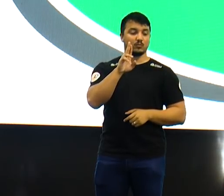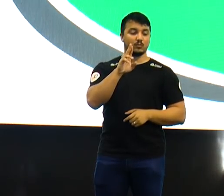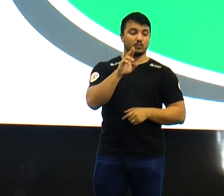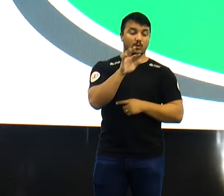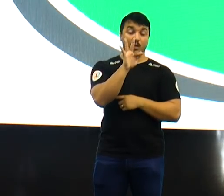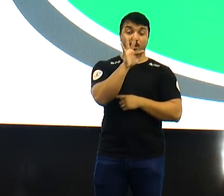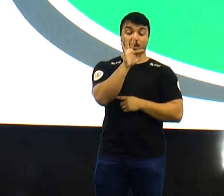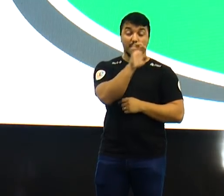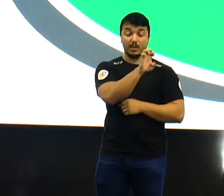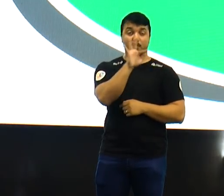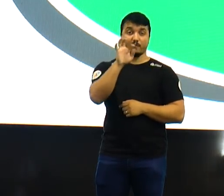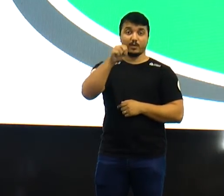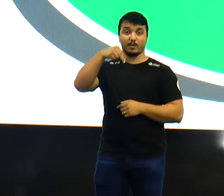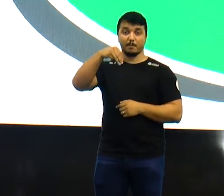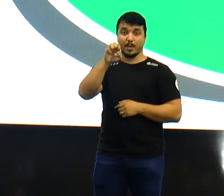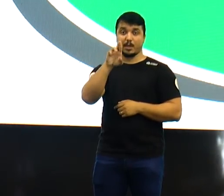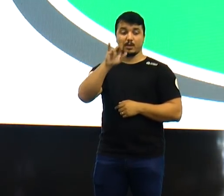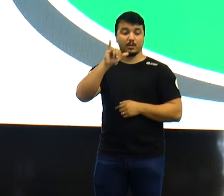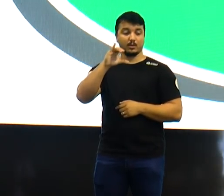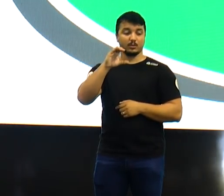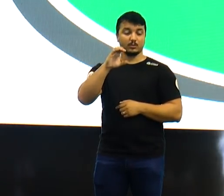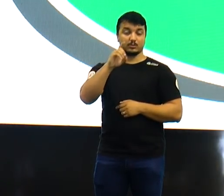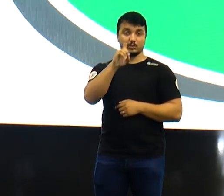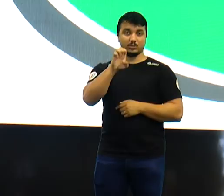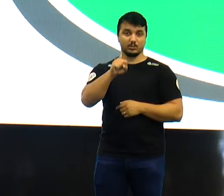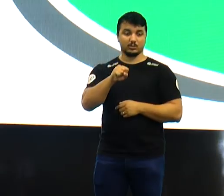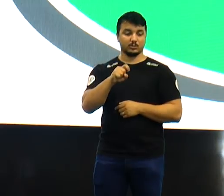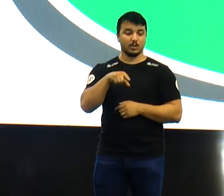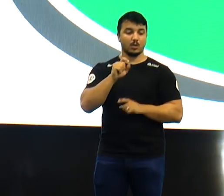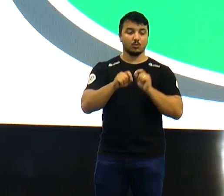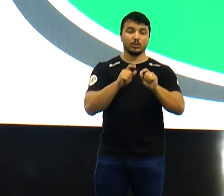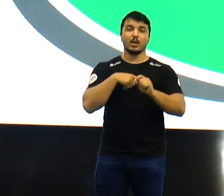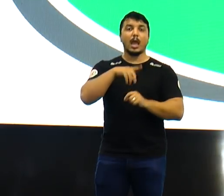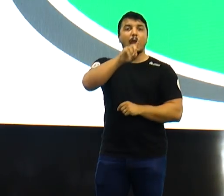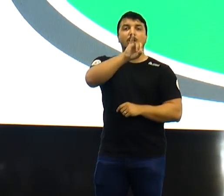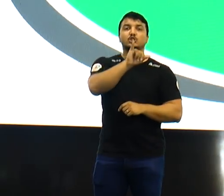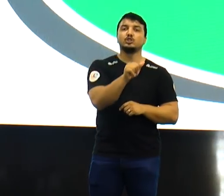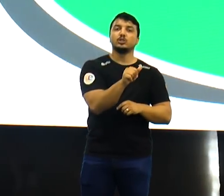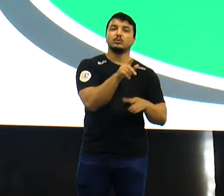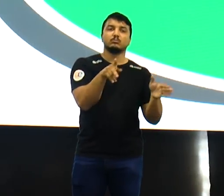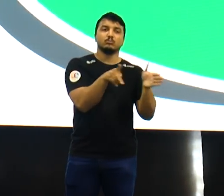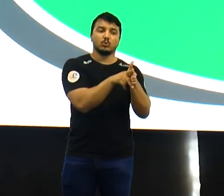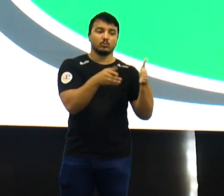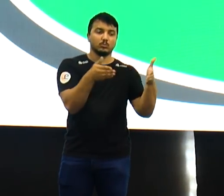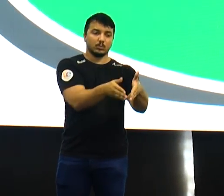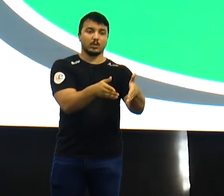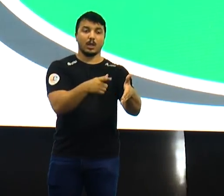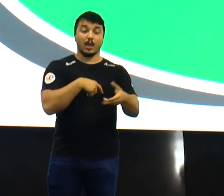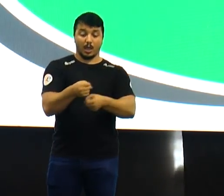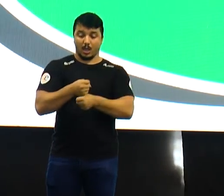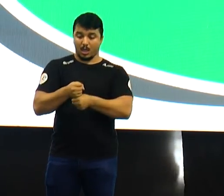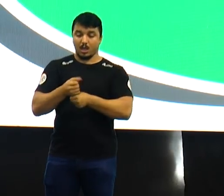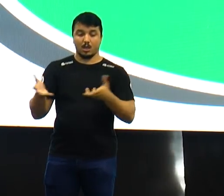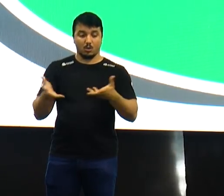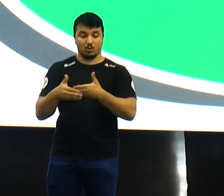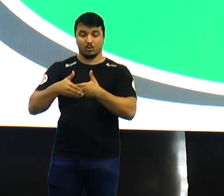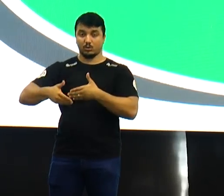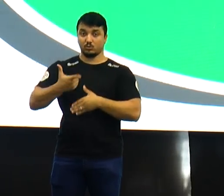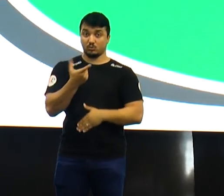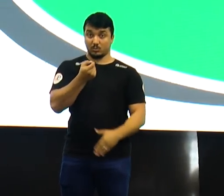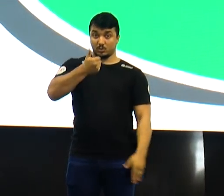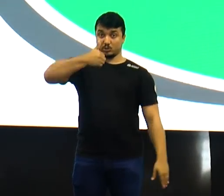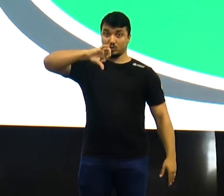são efemérides? São datas que nesse ano